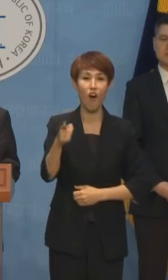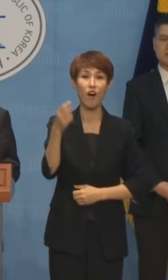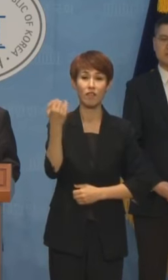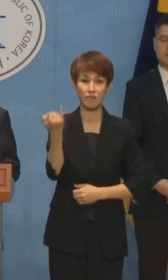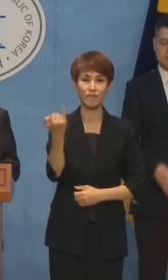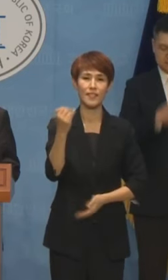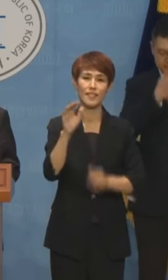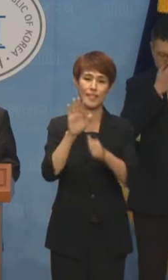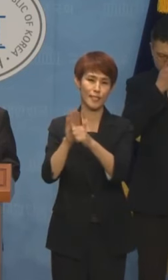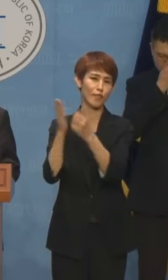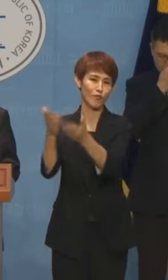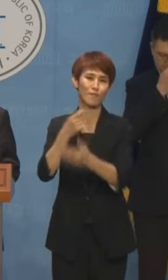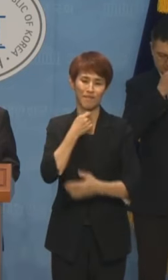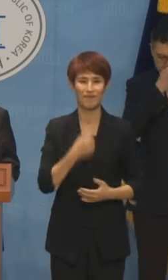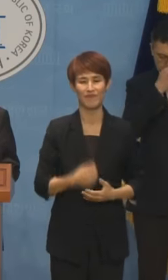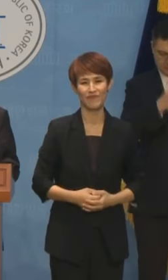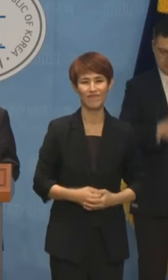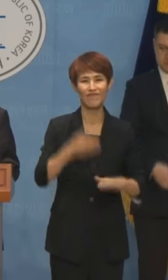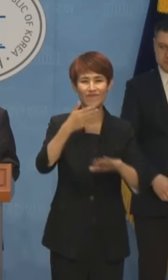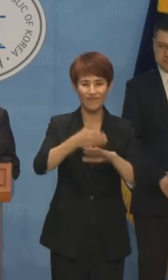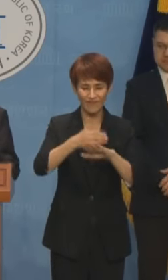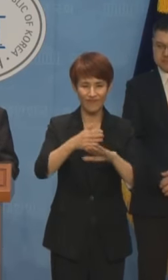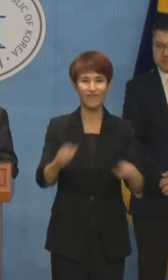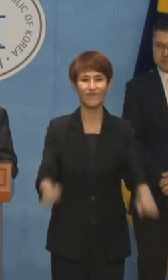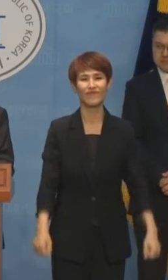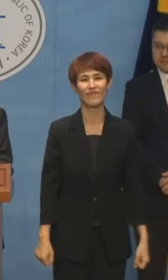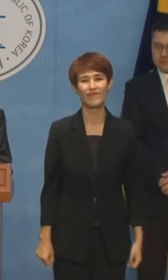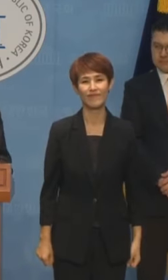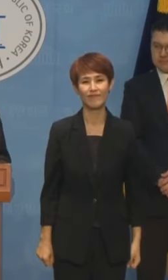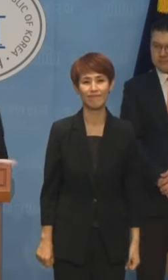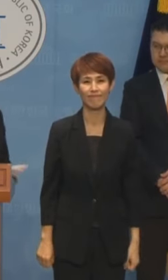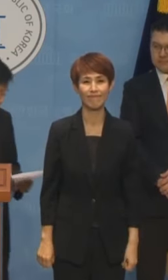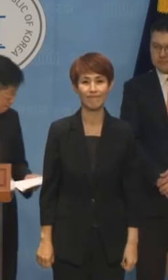수가 없습니다. 감사합니다.